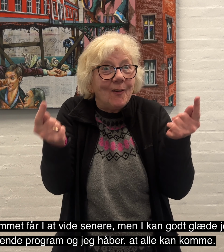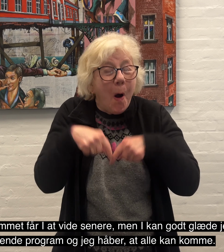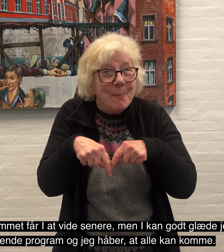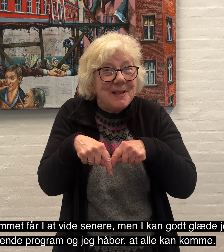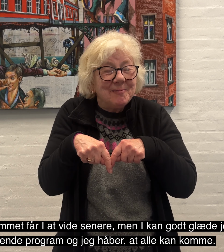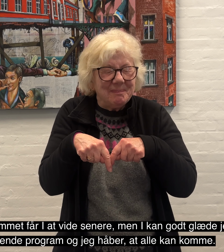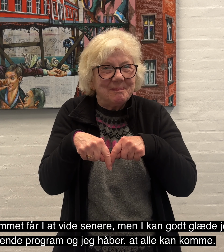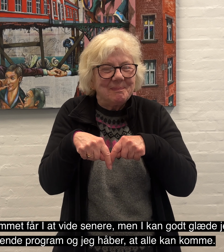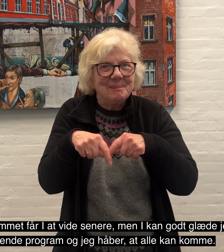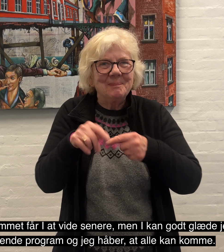håber, at alle kan komme.